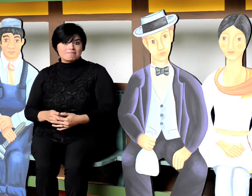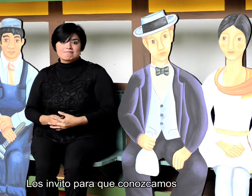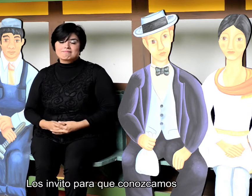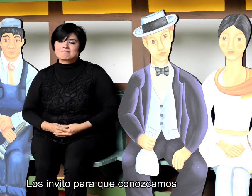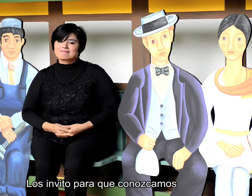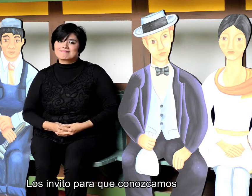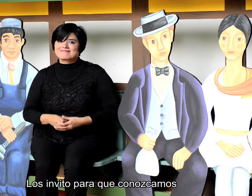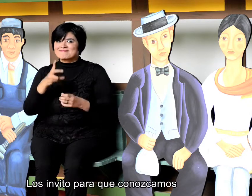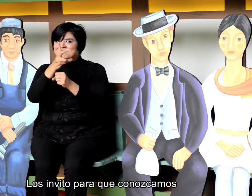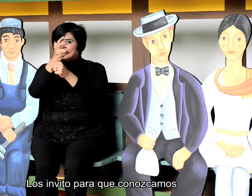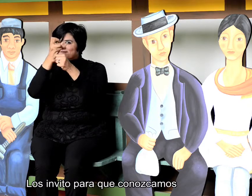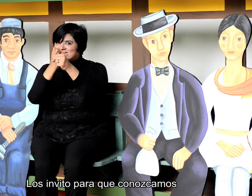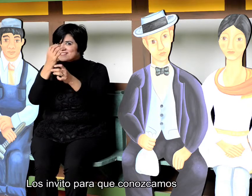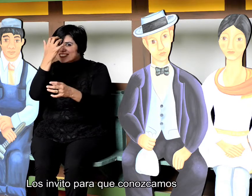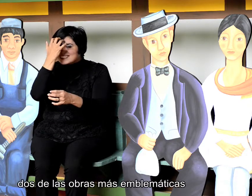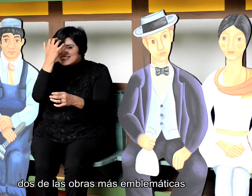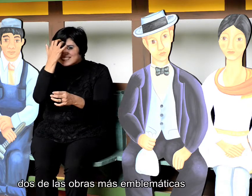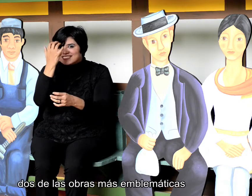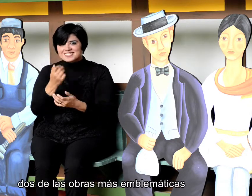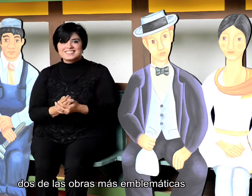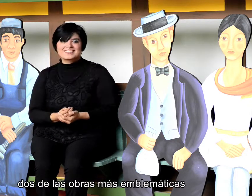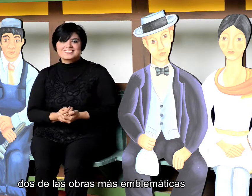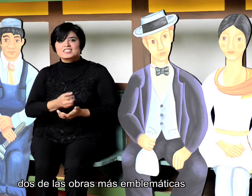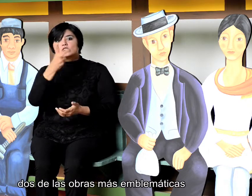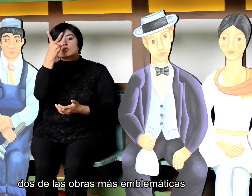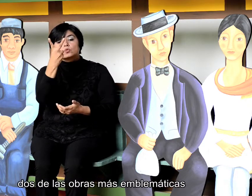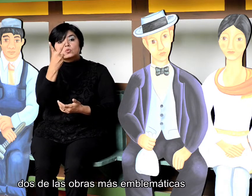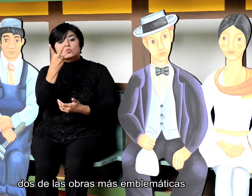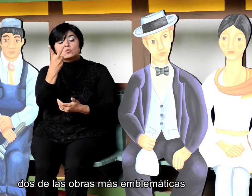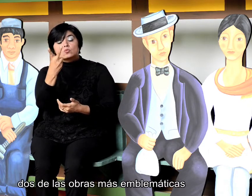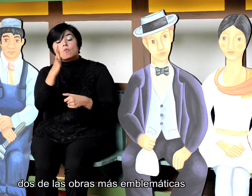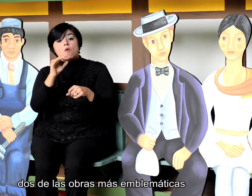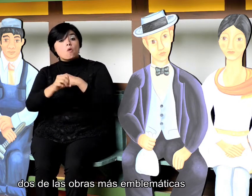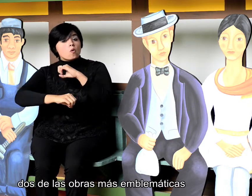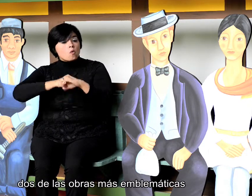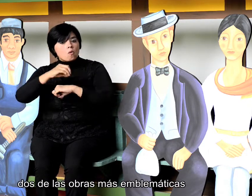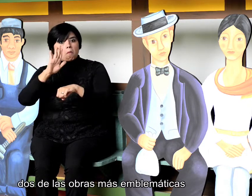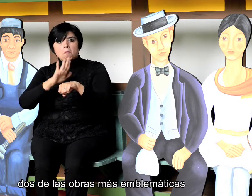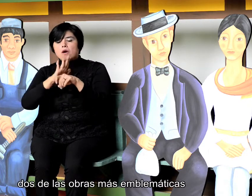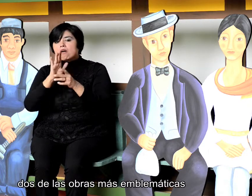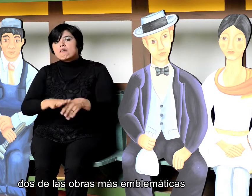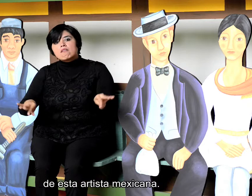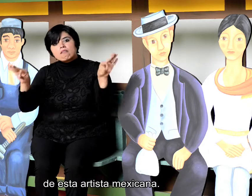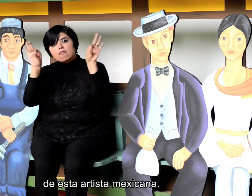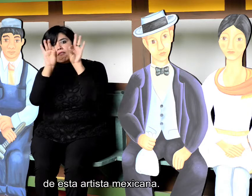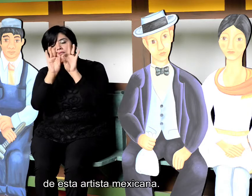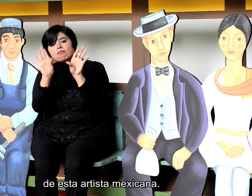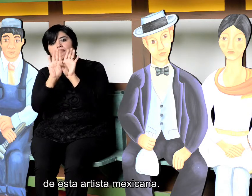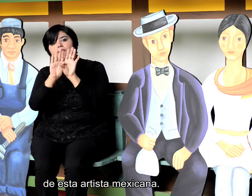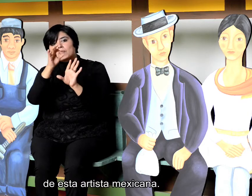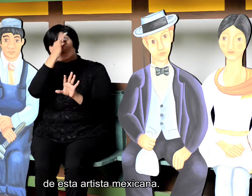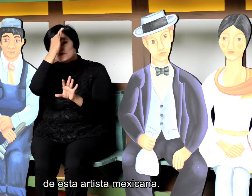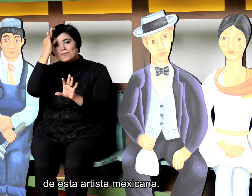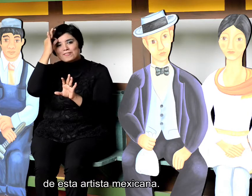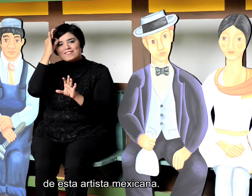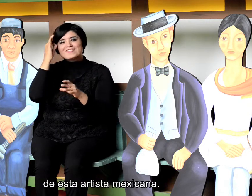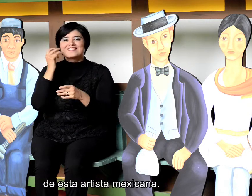Los invito para que conozcamos dos de las obras más emblemáticas de esta artista mexicana.